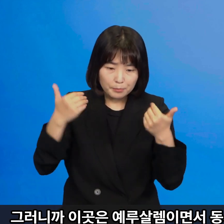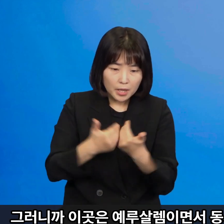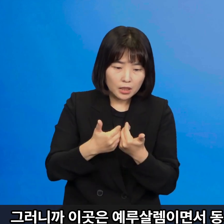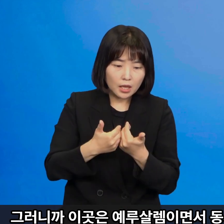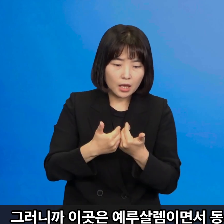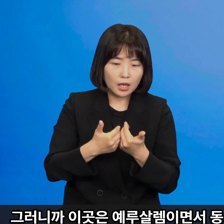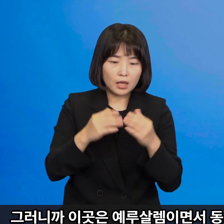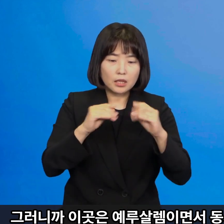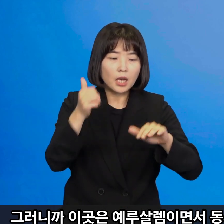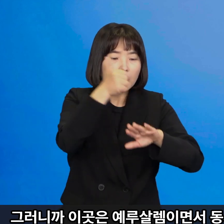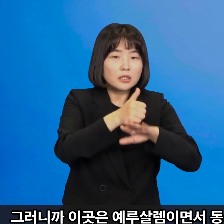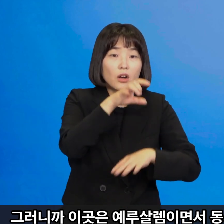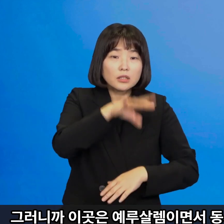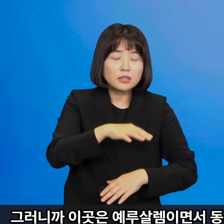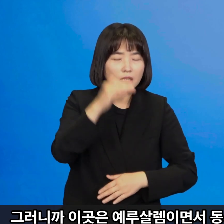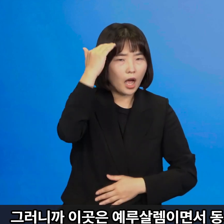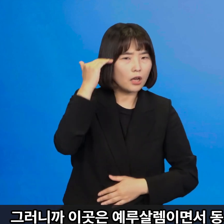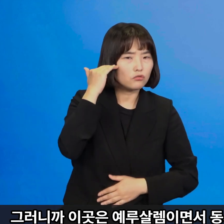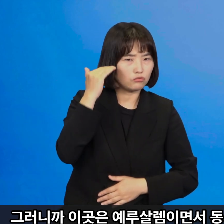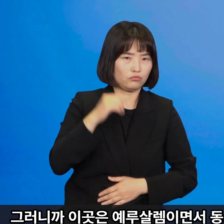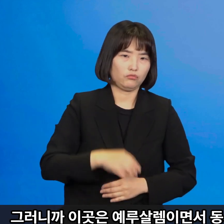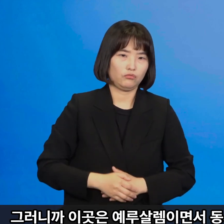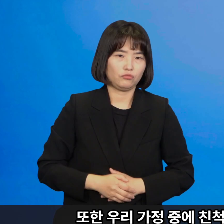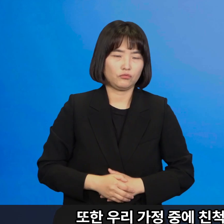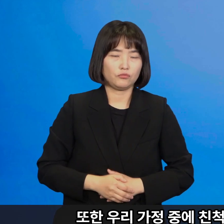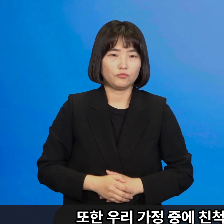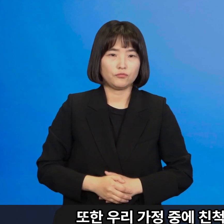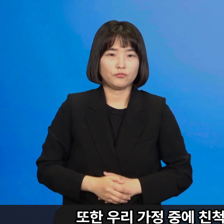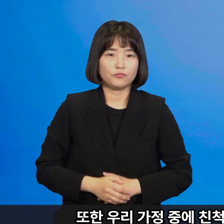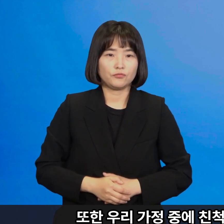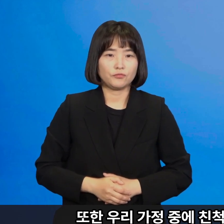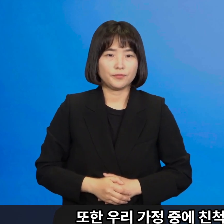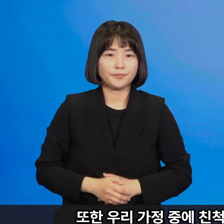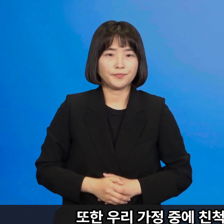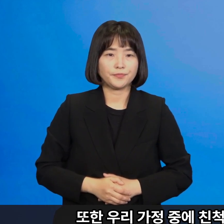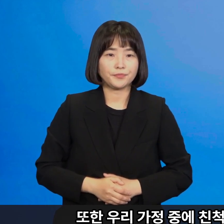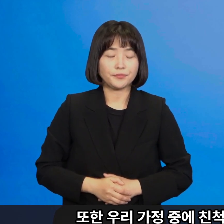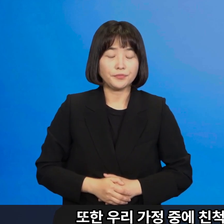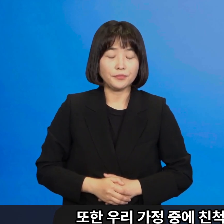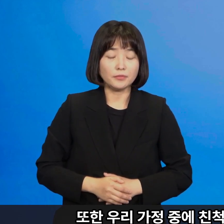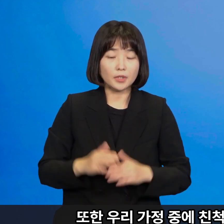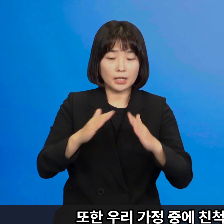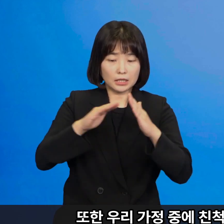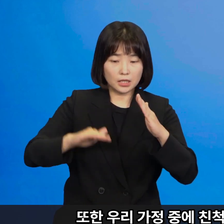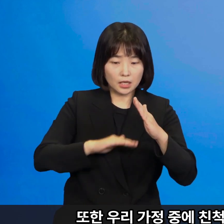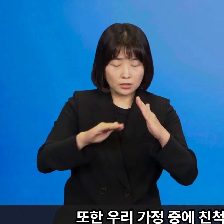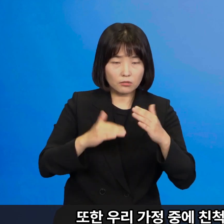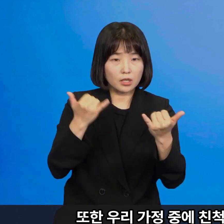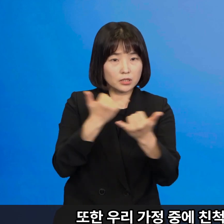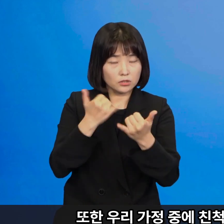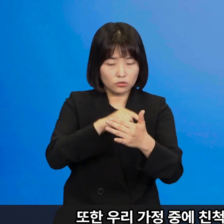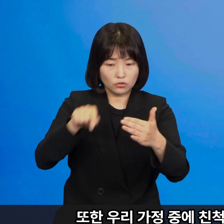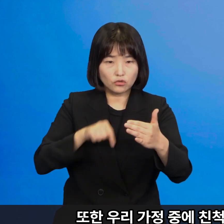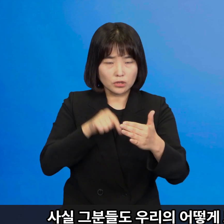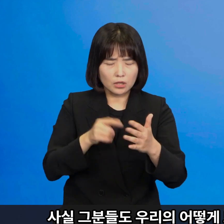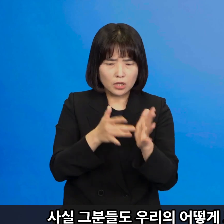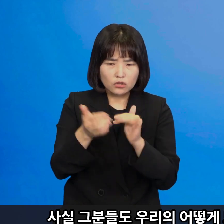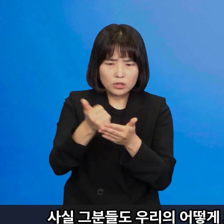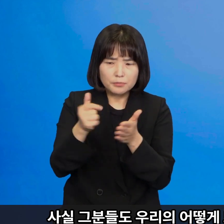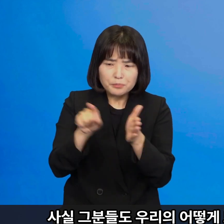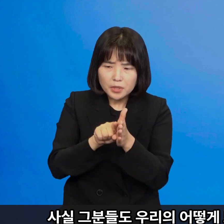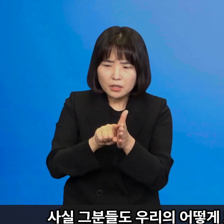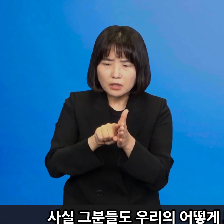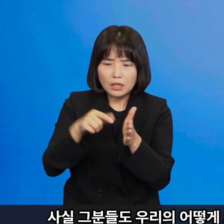동시에 누군가에게는 땅끝이 되는 거예요. 또한 우리 가정 중에 친척 중에 예수님 믿지 않는다면